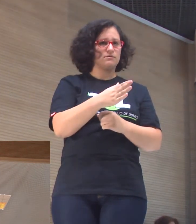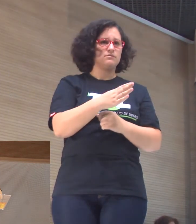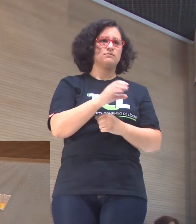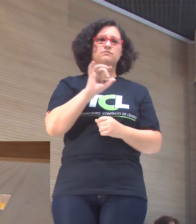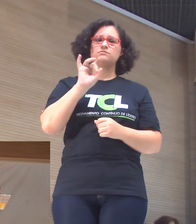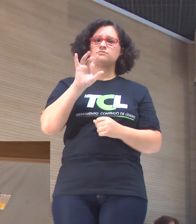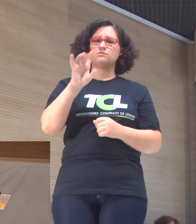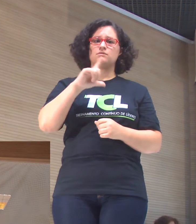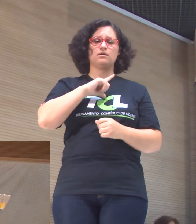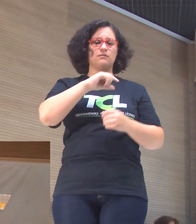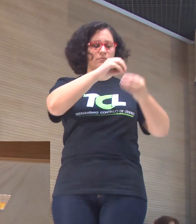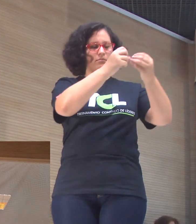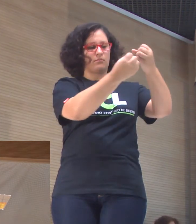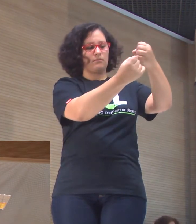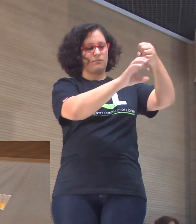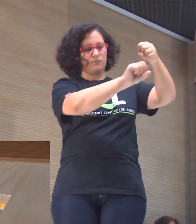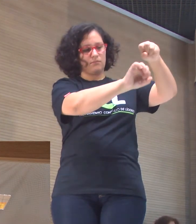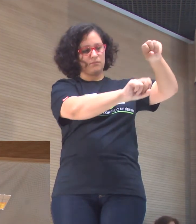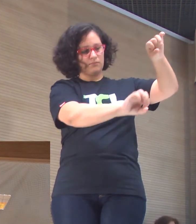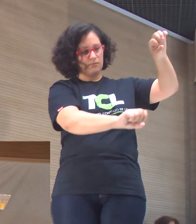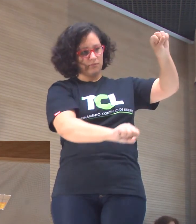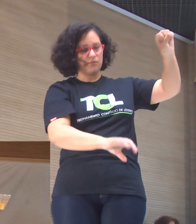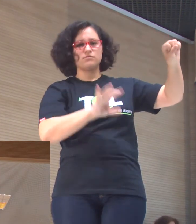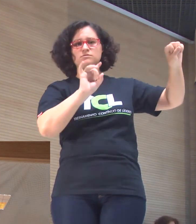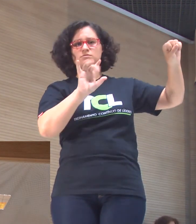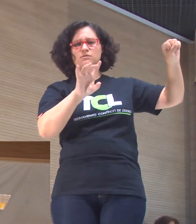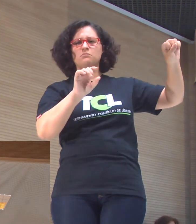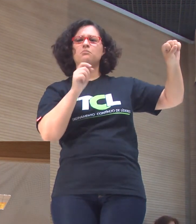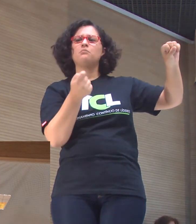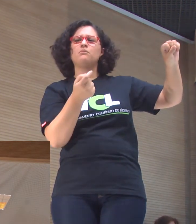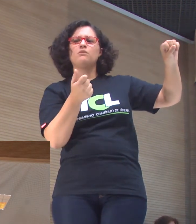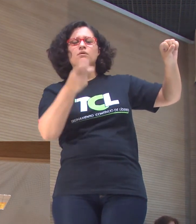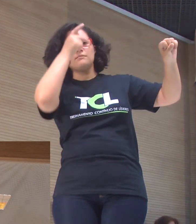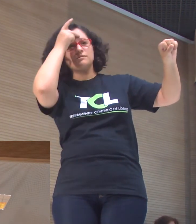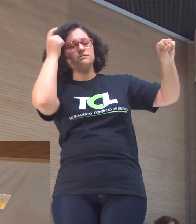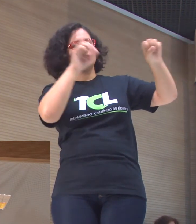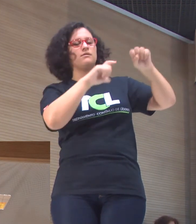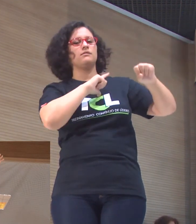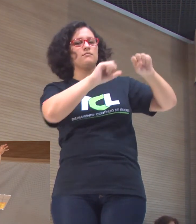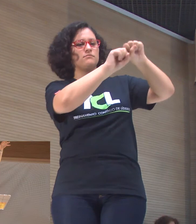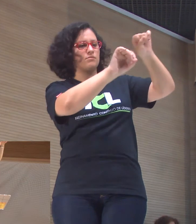eles tinham os rolos, que não eram todos os que tinham, só alguns tinham. Esses rolos